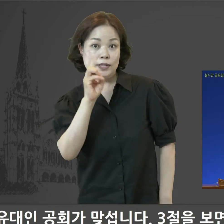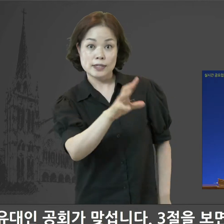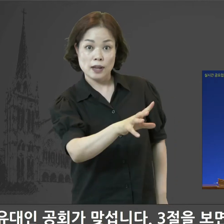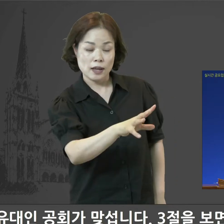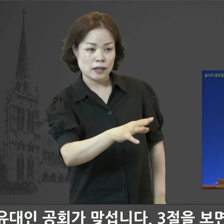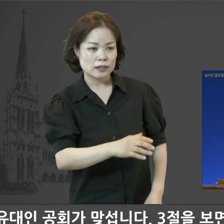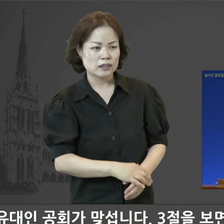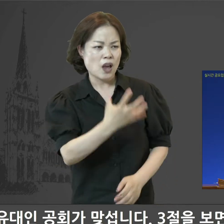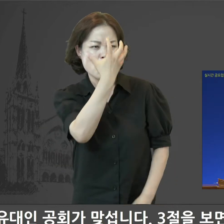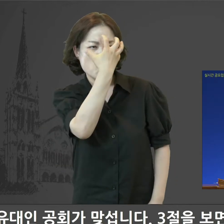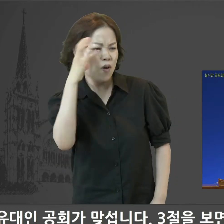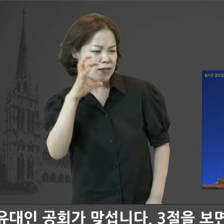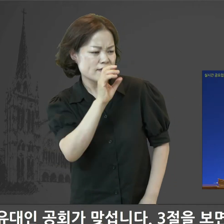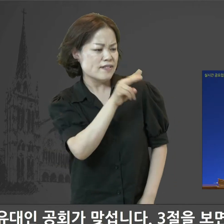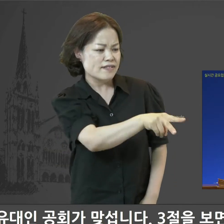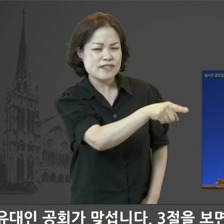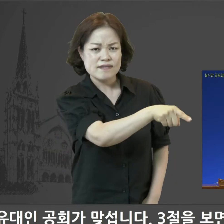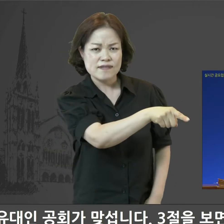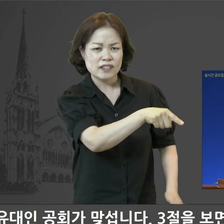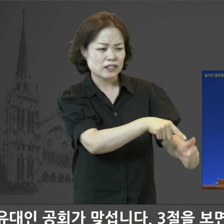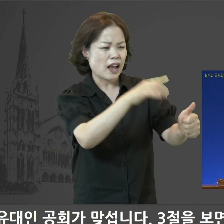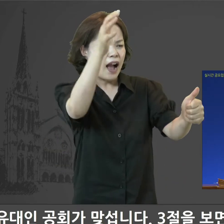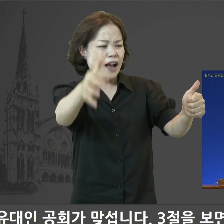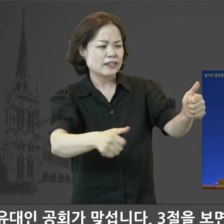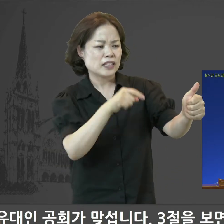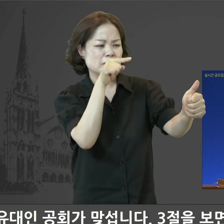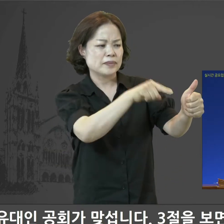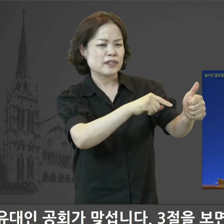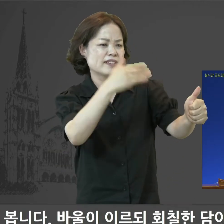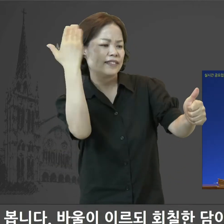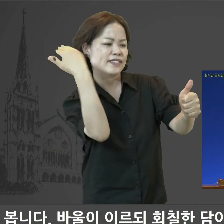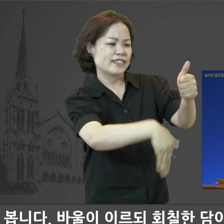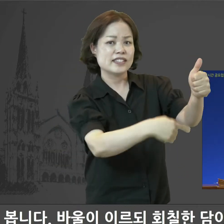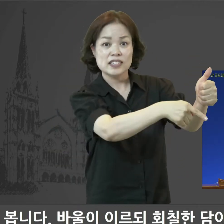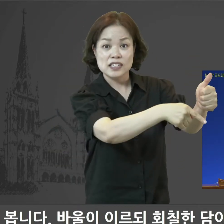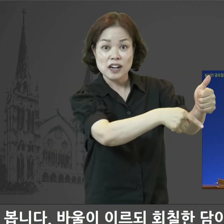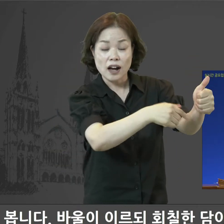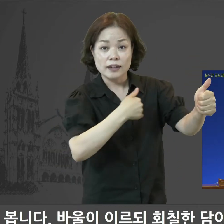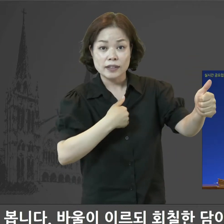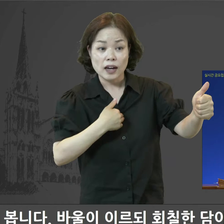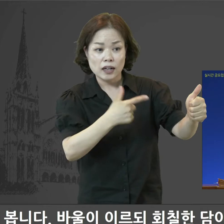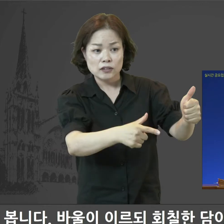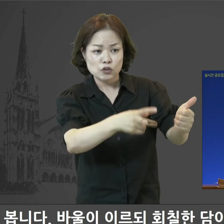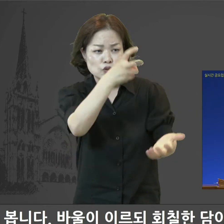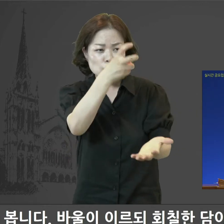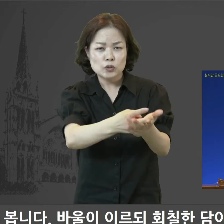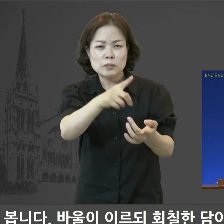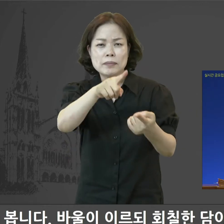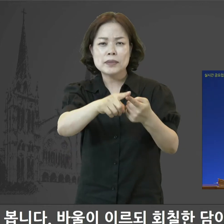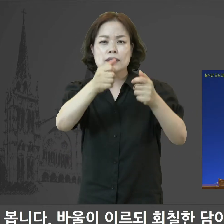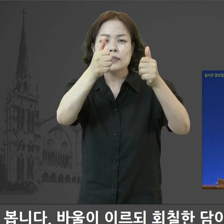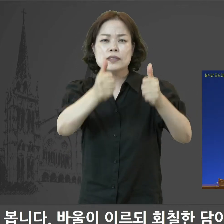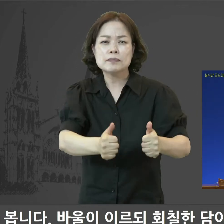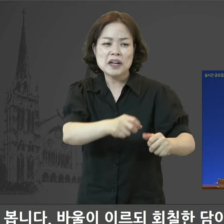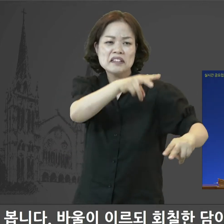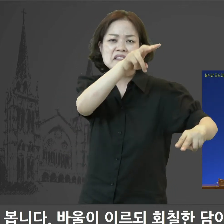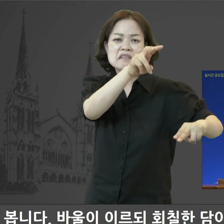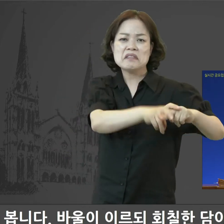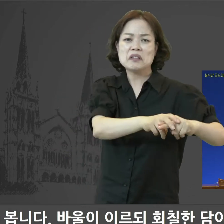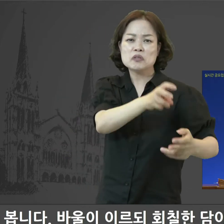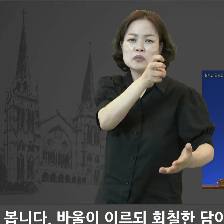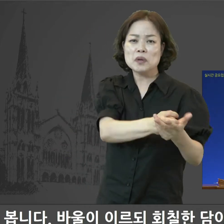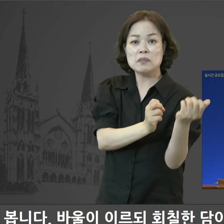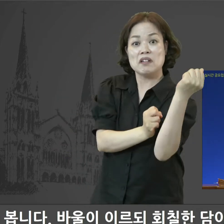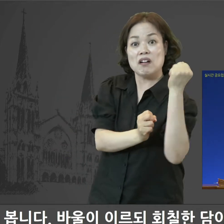이르되 회칠한 담이여 하나님이 너를 치시리로다. 내가 나를 율법대로 심판한다고 앉아서 율법을